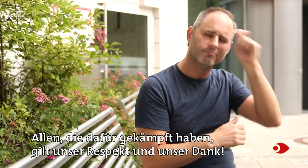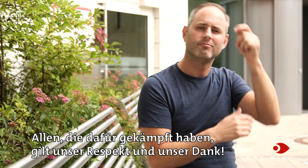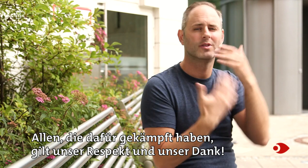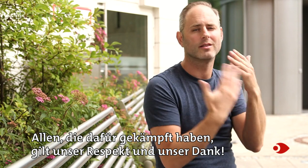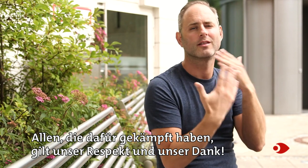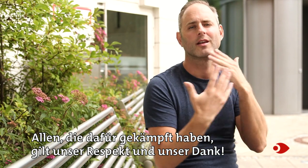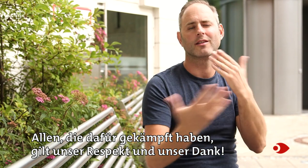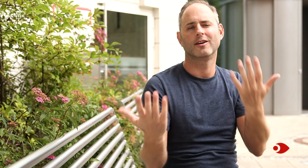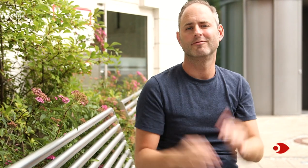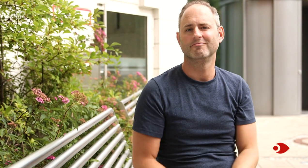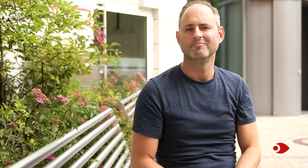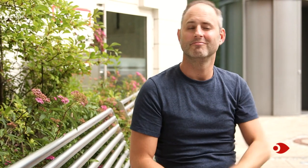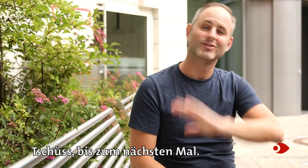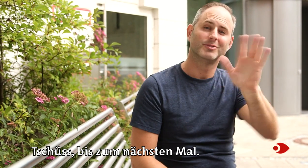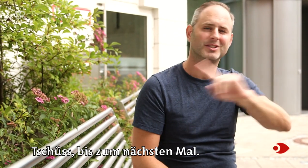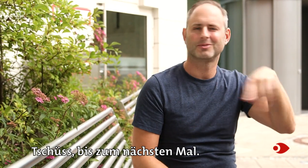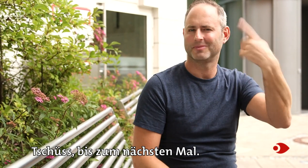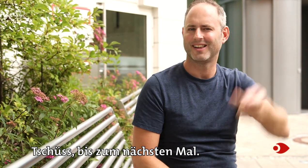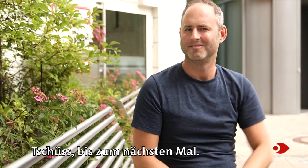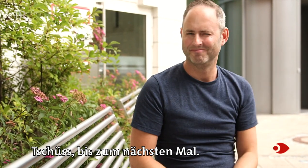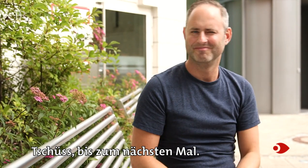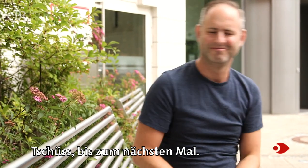und unser Dank. Tschüss, bis zum nächsten Mal.